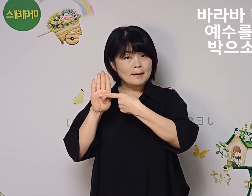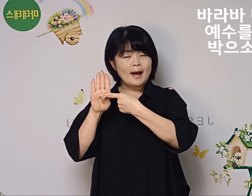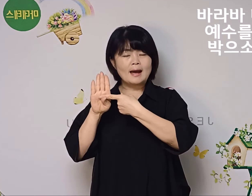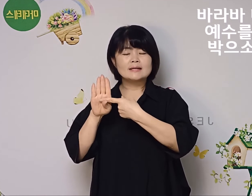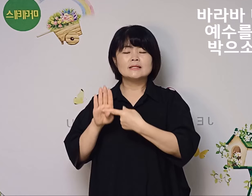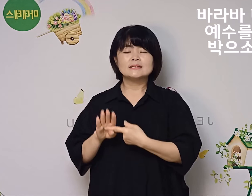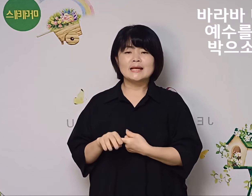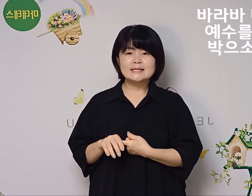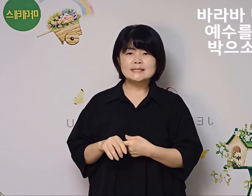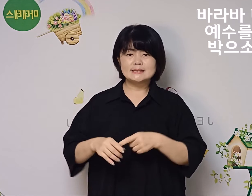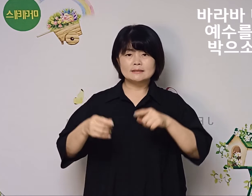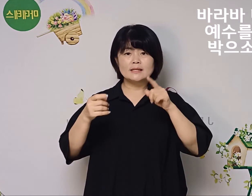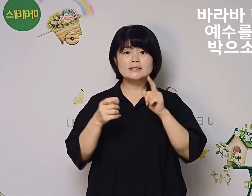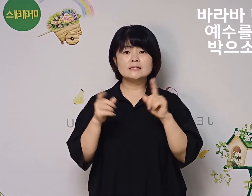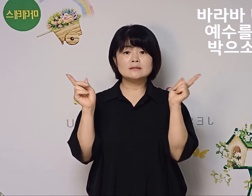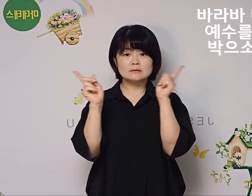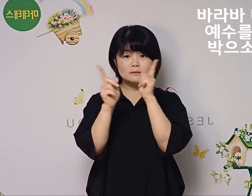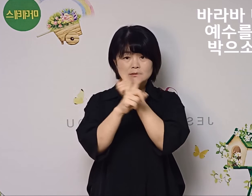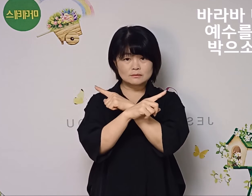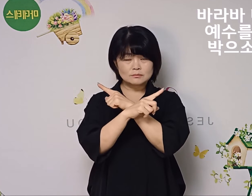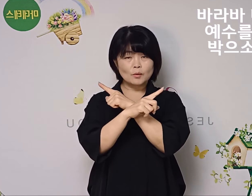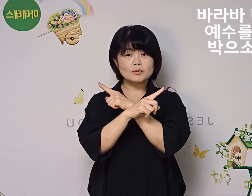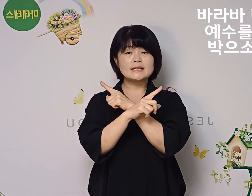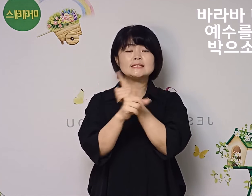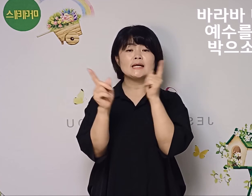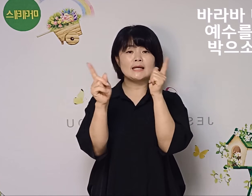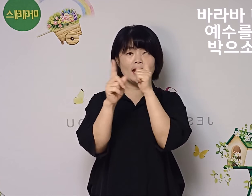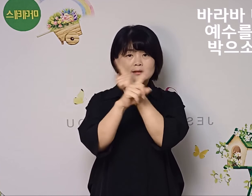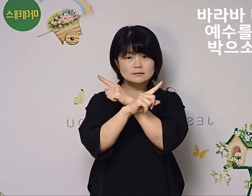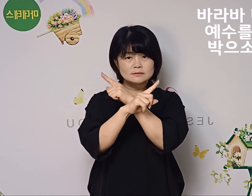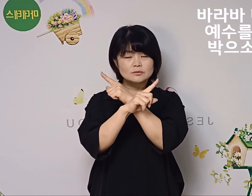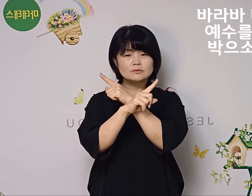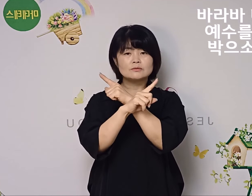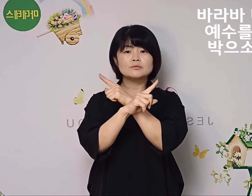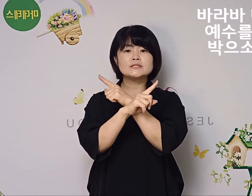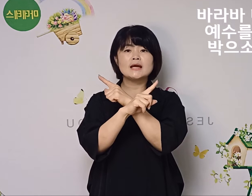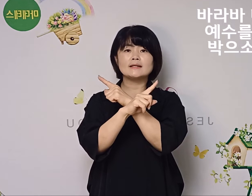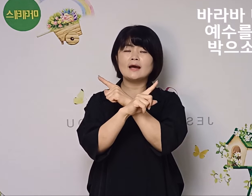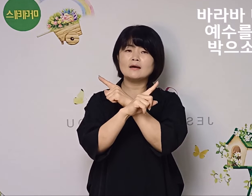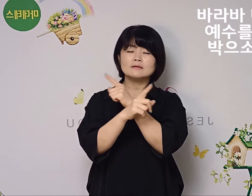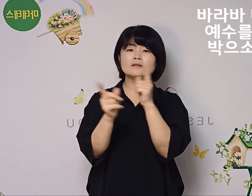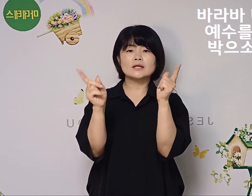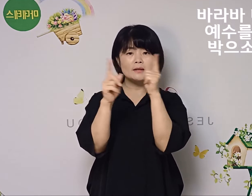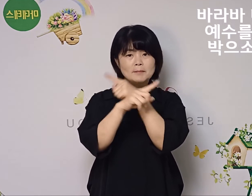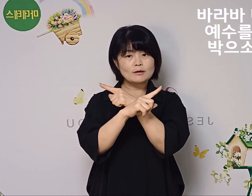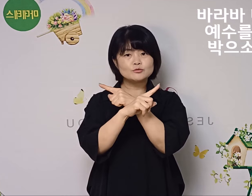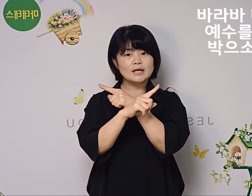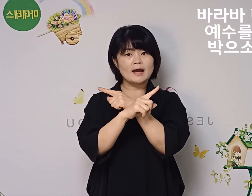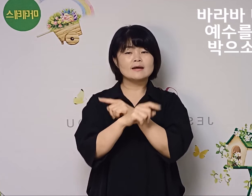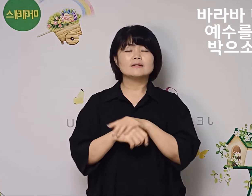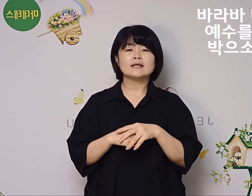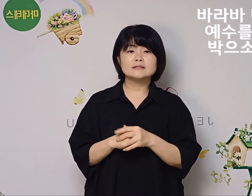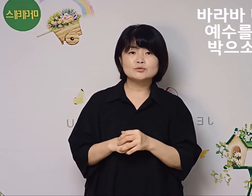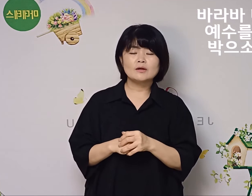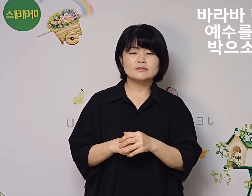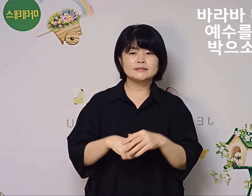바라바 대신은 뭐뭐 대신하다, 교체하다, 이렇게 바꾸다 라는 수화거든요.